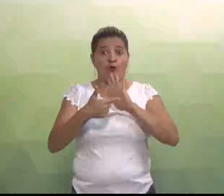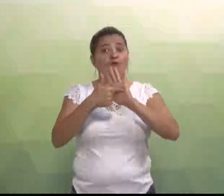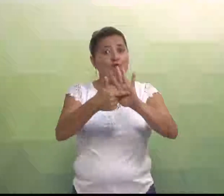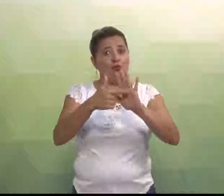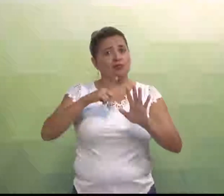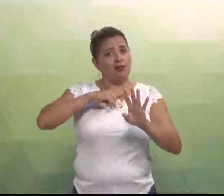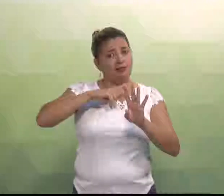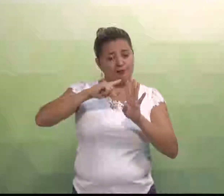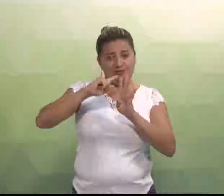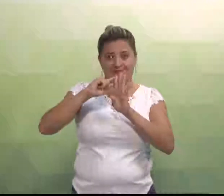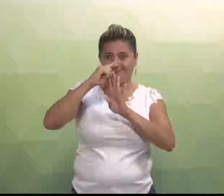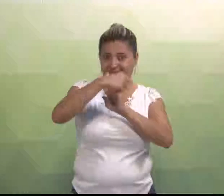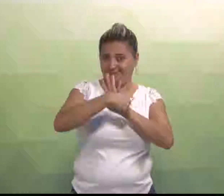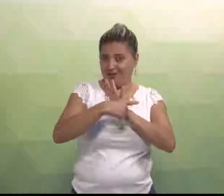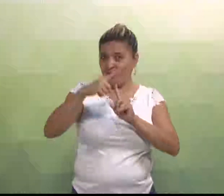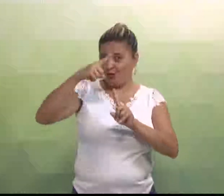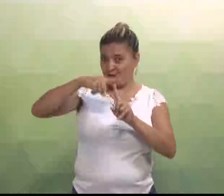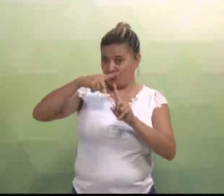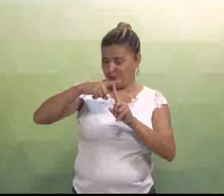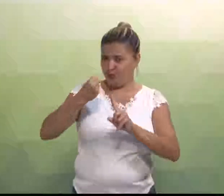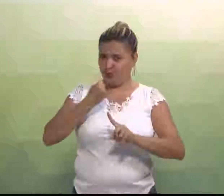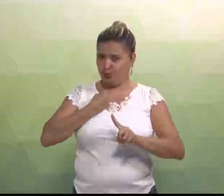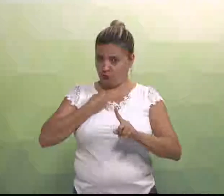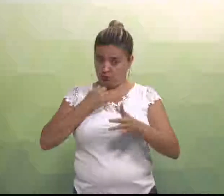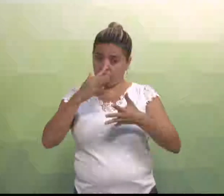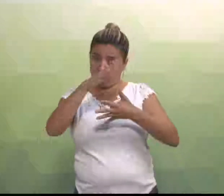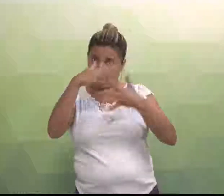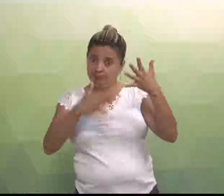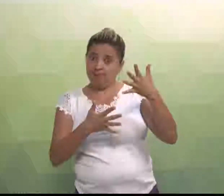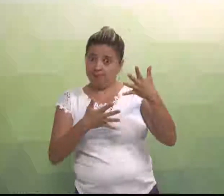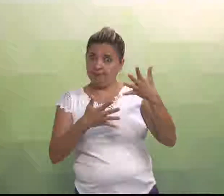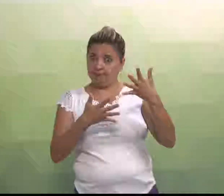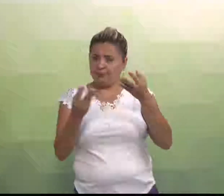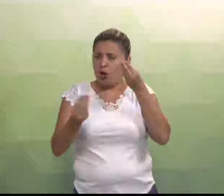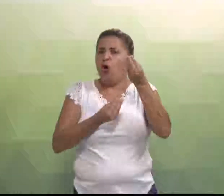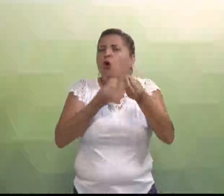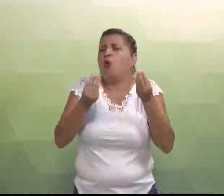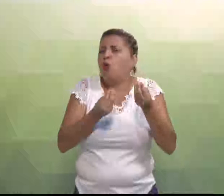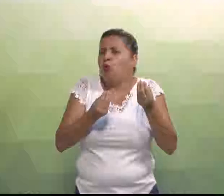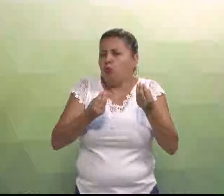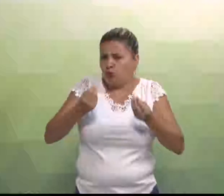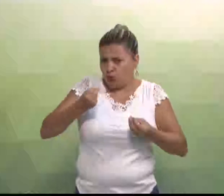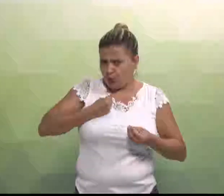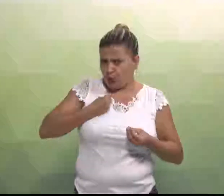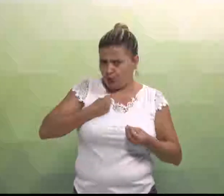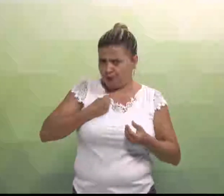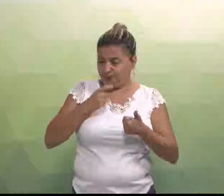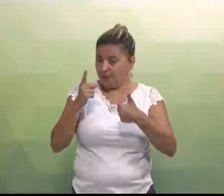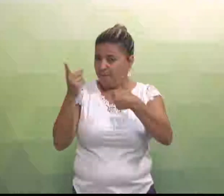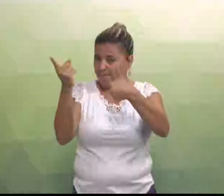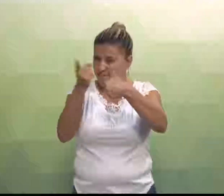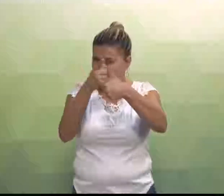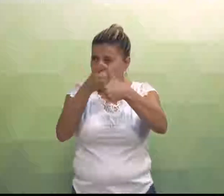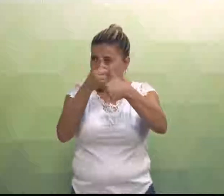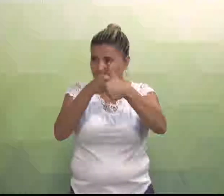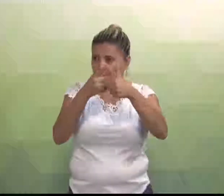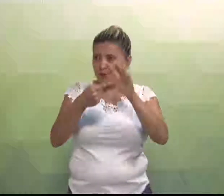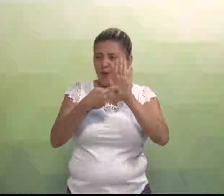Então agora eu vou mostrar para vocês 4 tipos de números dentro da Libras e como são utilizados. O primeiro